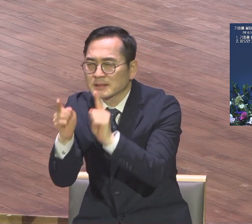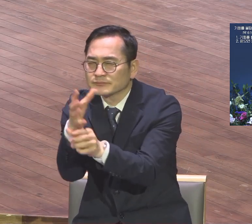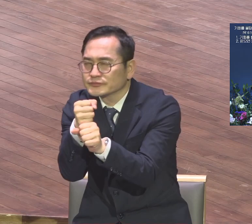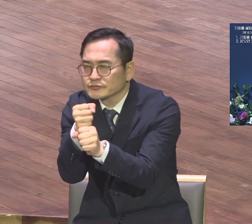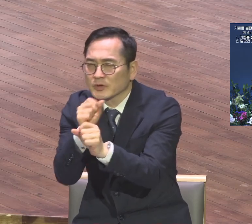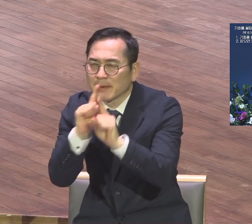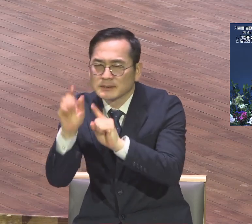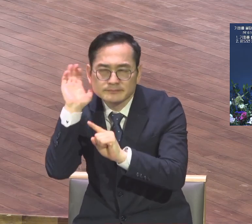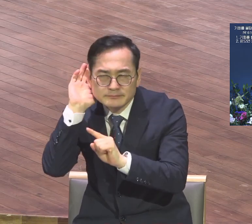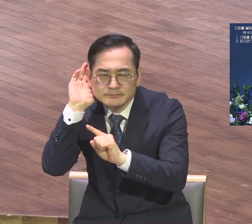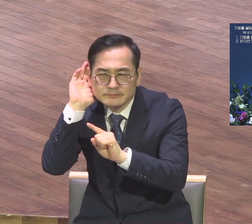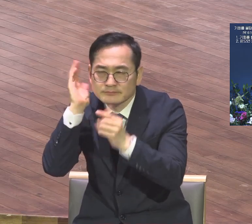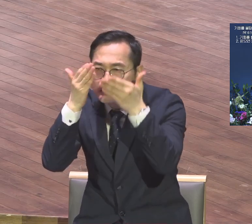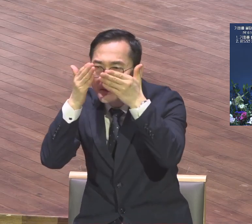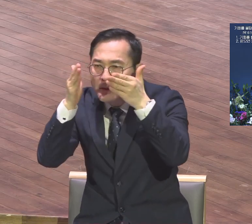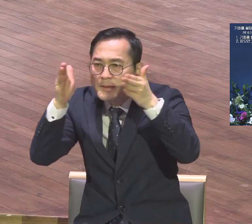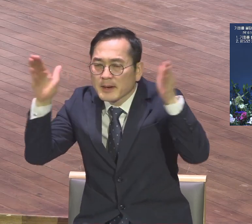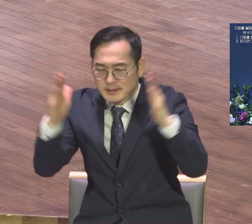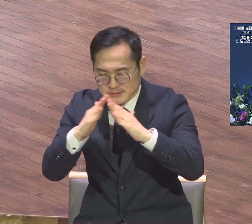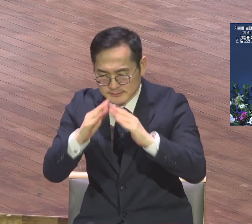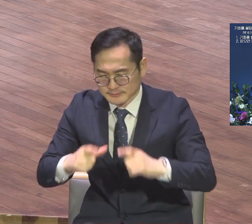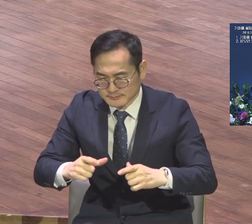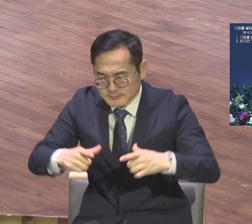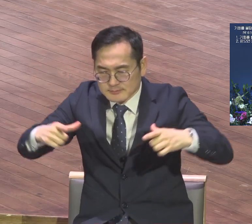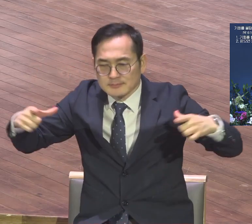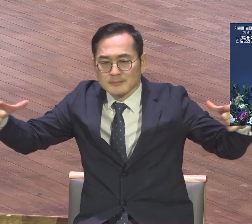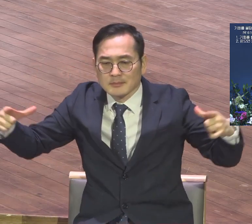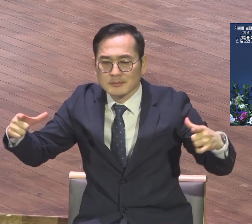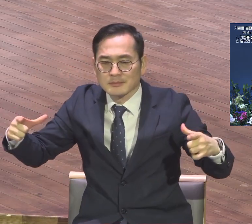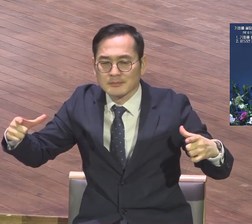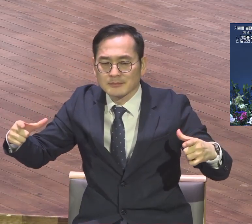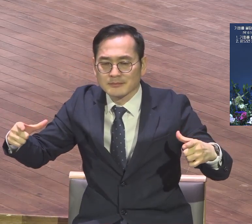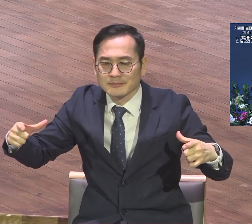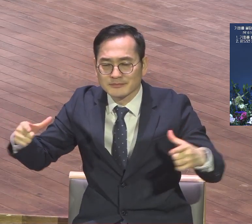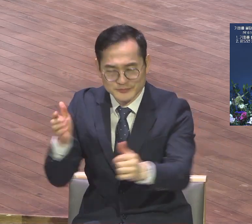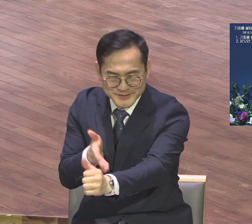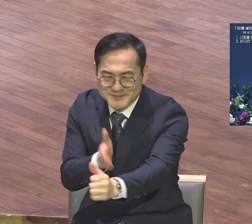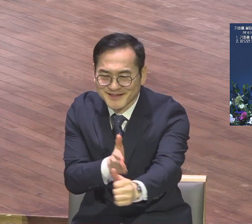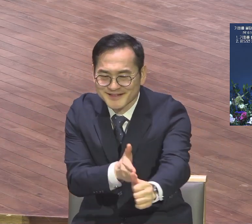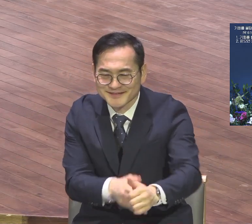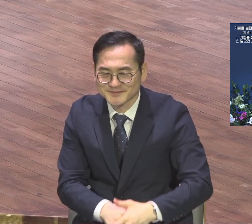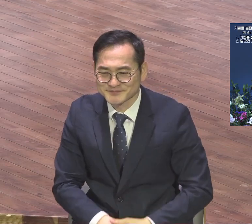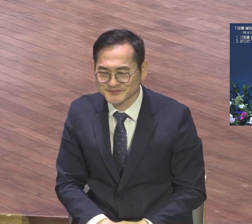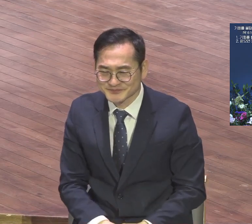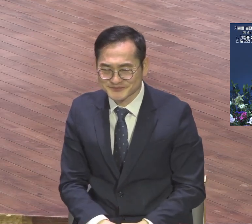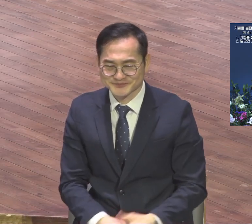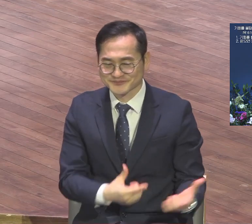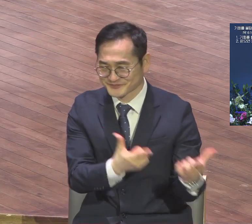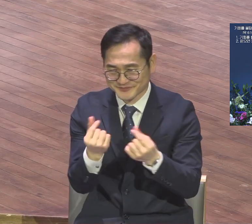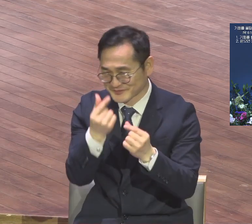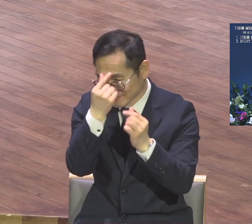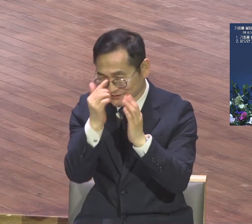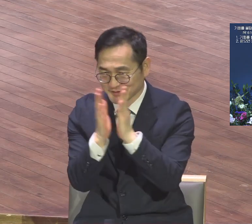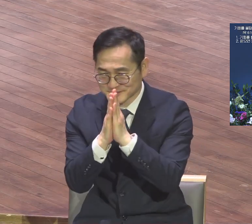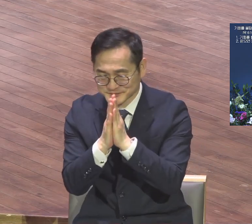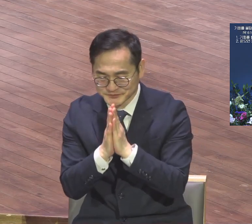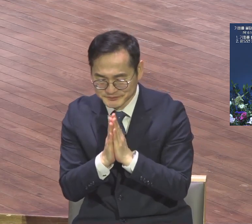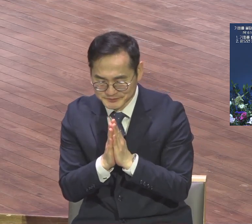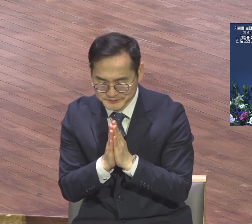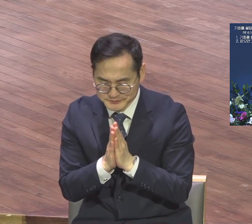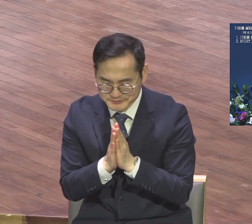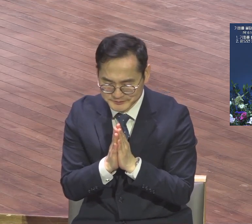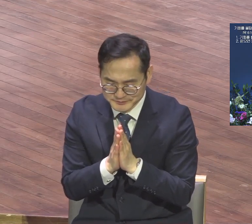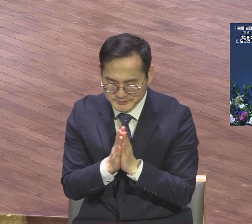맛보면서 장막터를 넓혀나가는 변화의 주역들 다 되시기를 주님으로 축복합니다. 기도합시다. 아버지 하나님, 영계